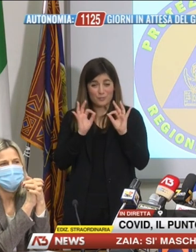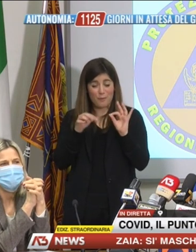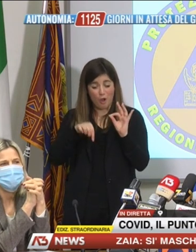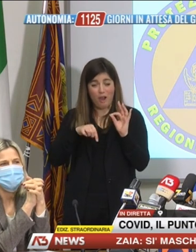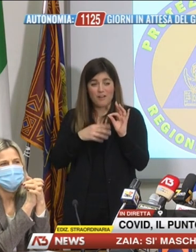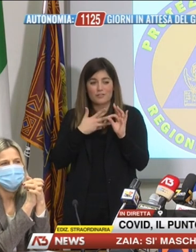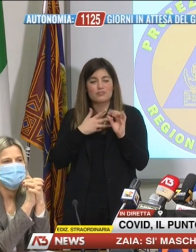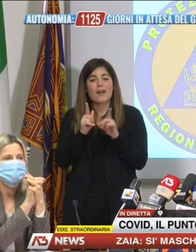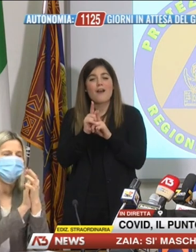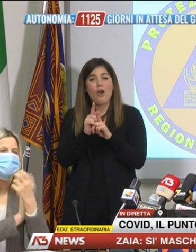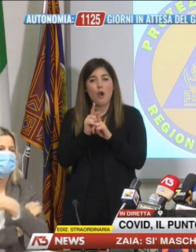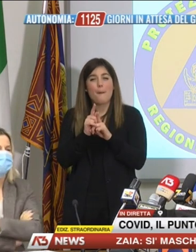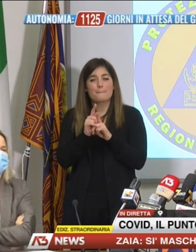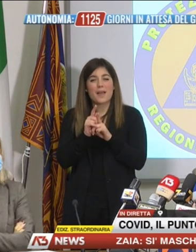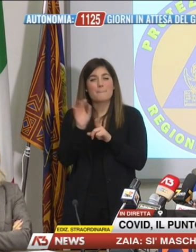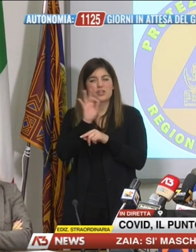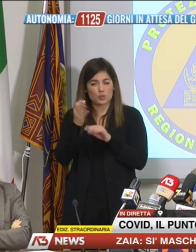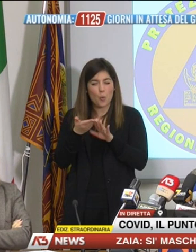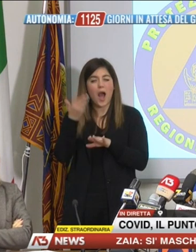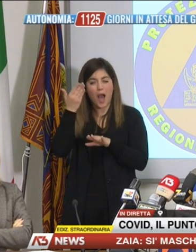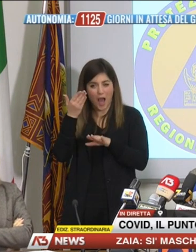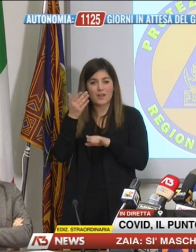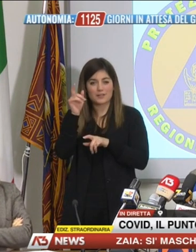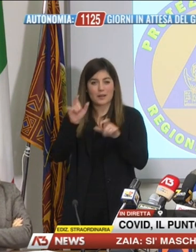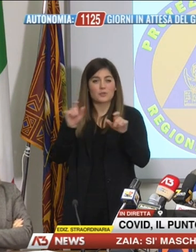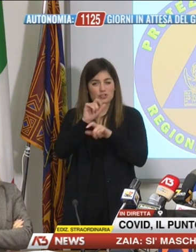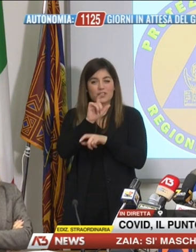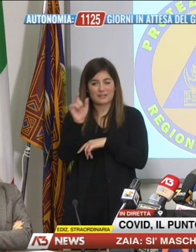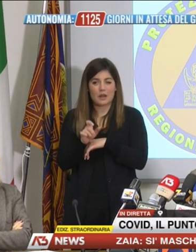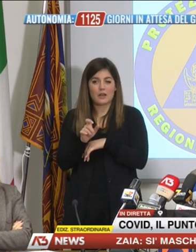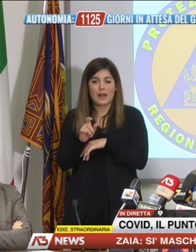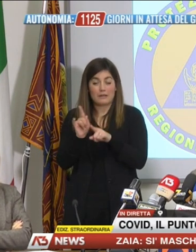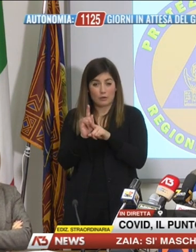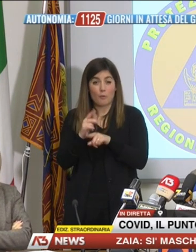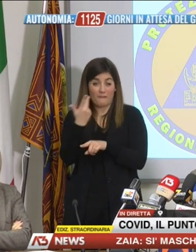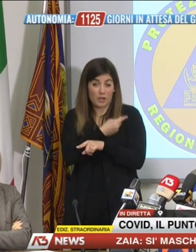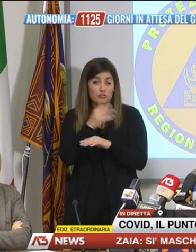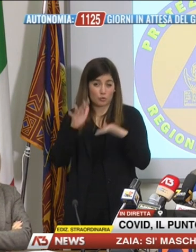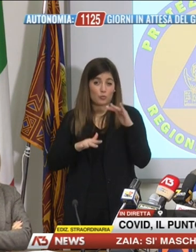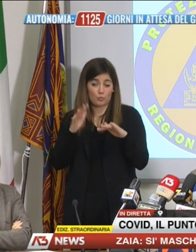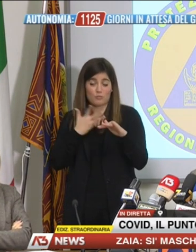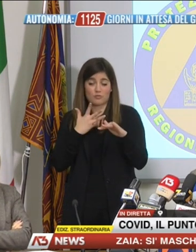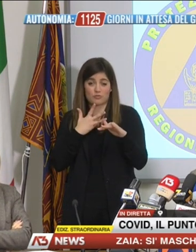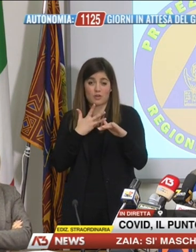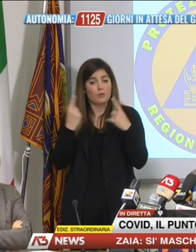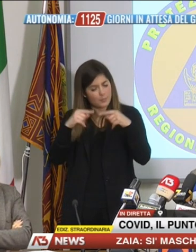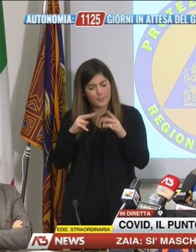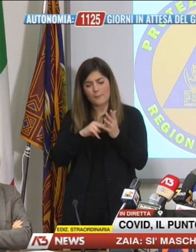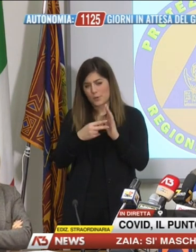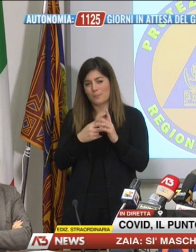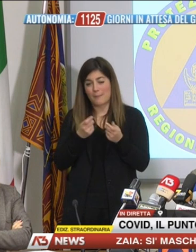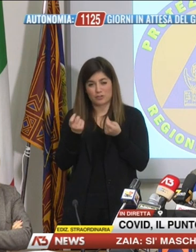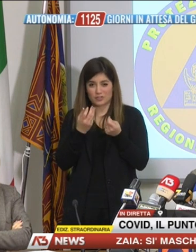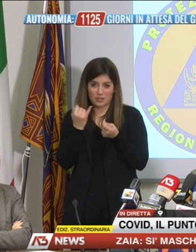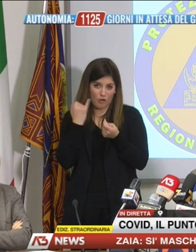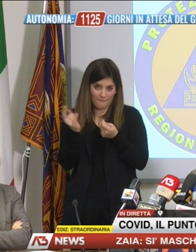il rifiuto del vaccino. Ecco, questo rischia di essere un problema di non facile gestione. Io penso che i medici forse... Ah,